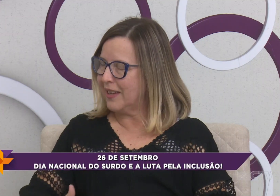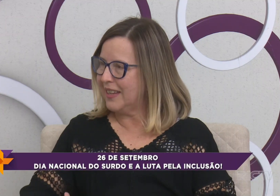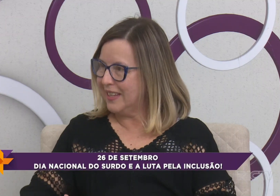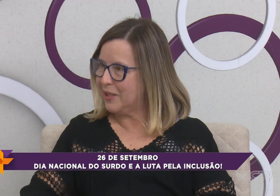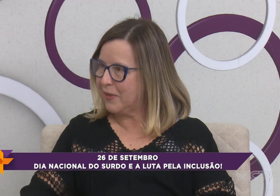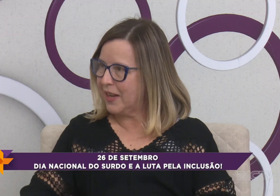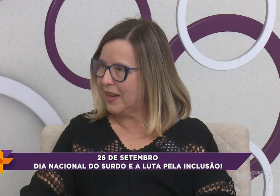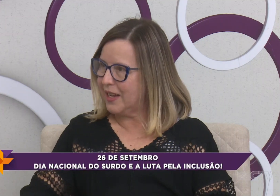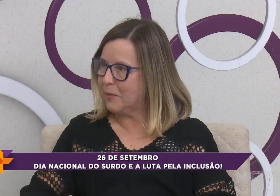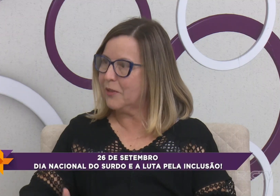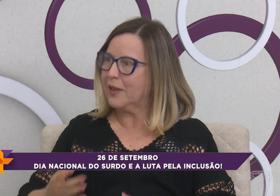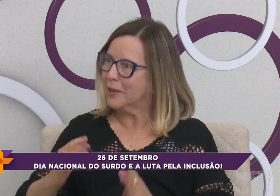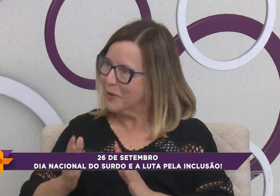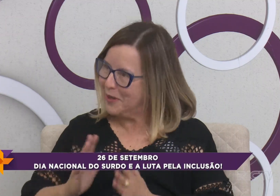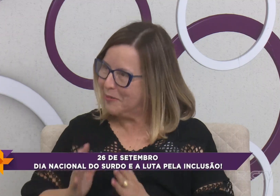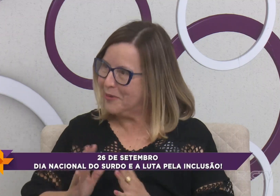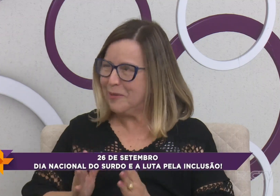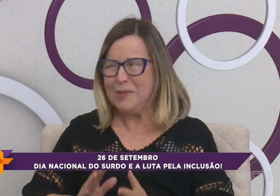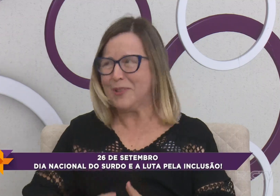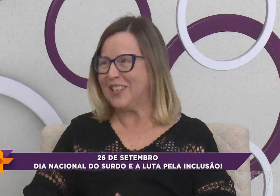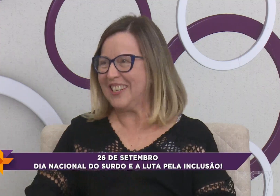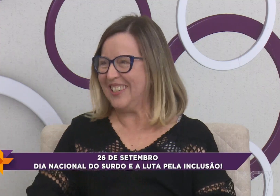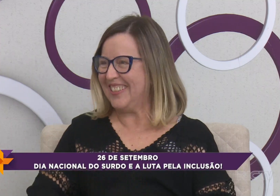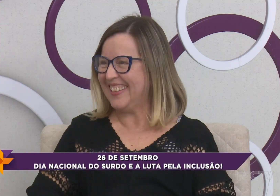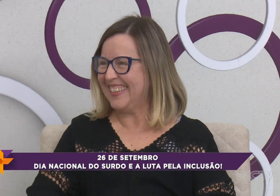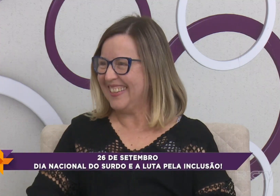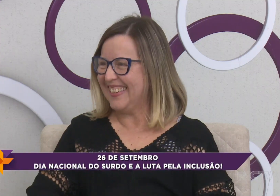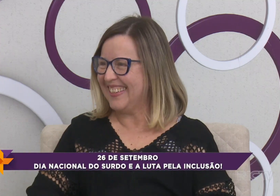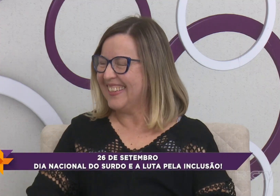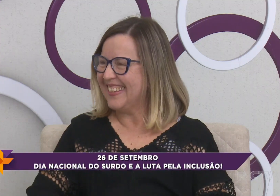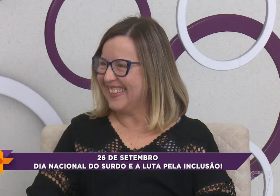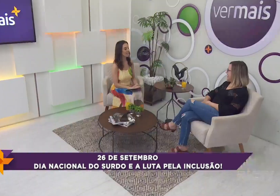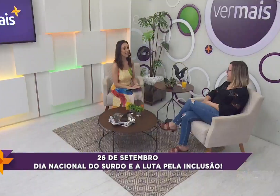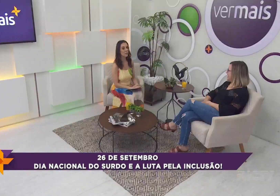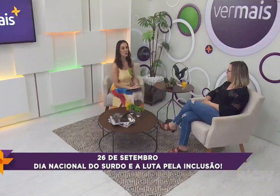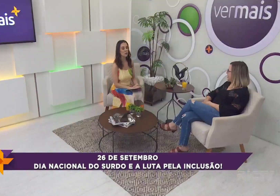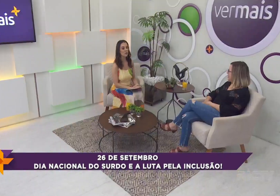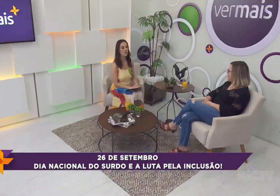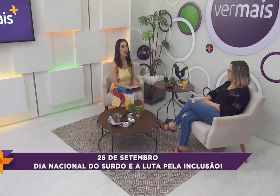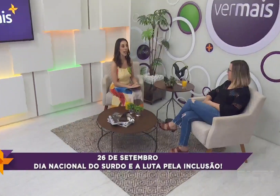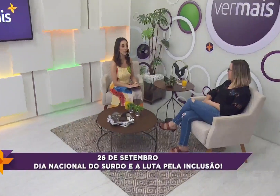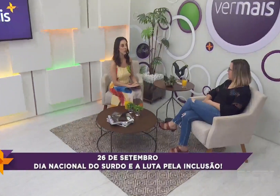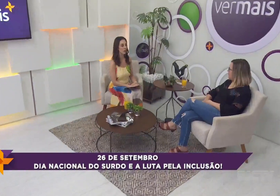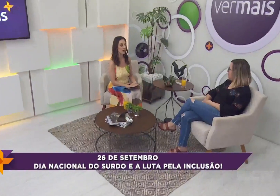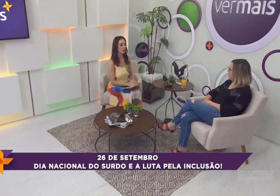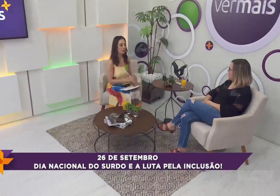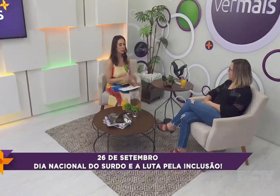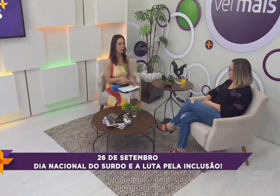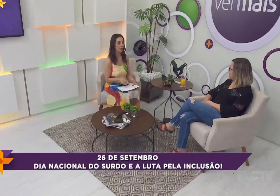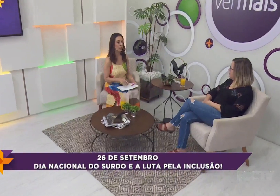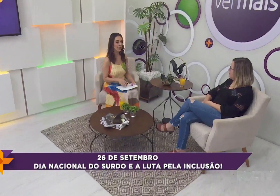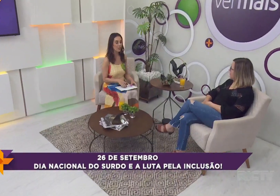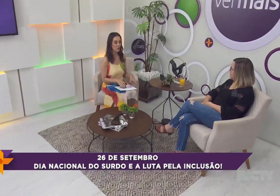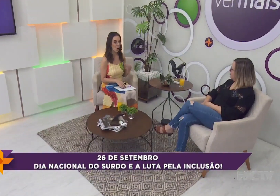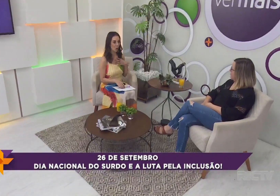eles falarem, mas falam também com as mãos. É bem bonitinho. Que bonitinho. E tem muitos gestos. Eu lembro que na escola,